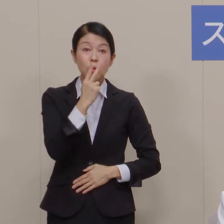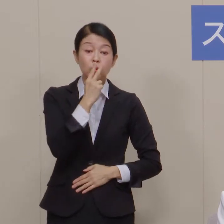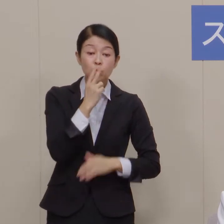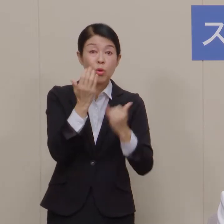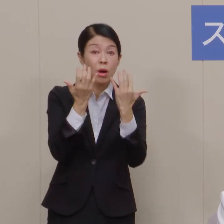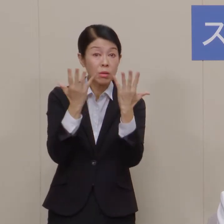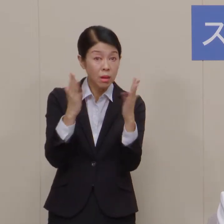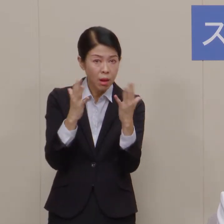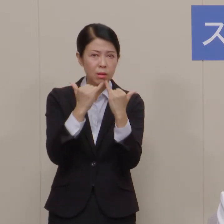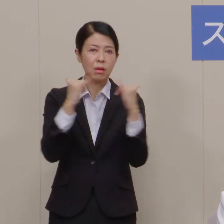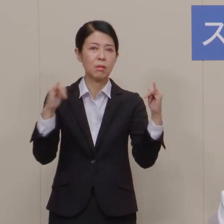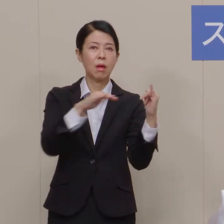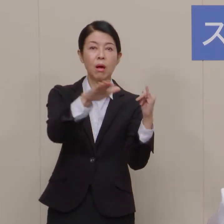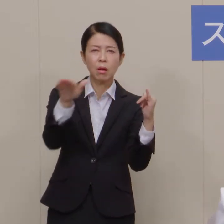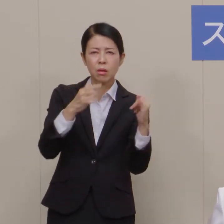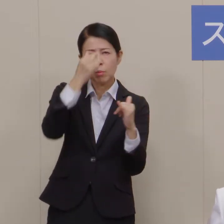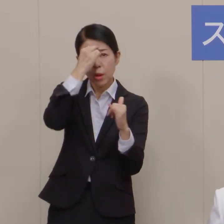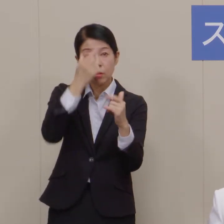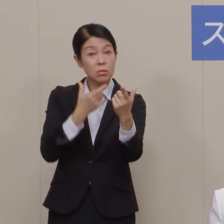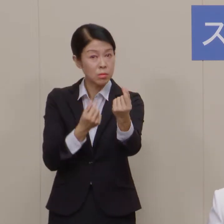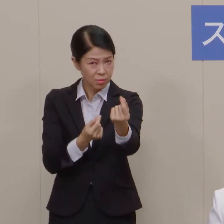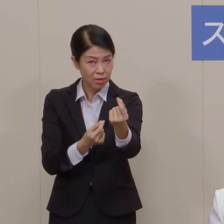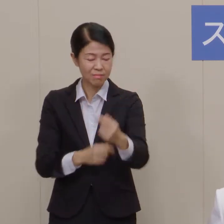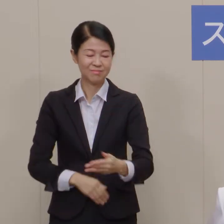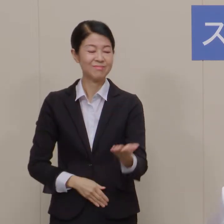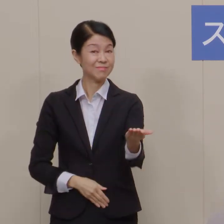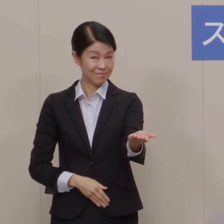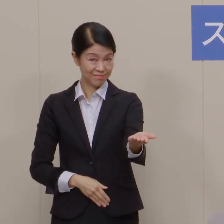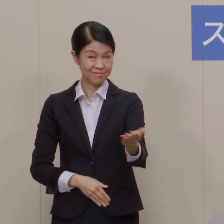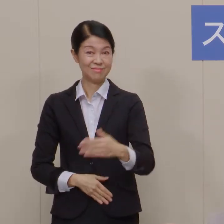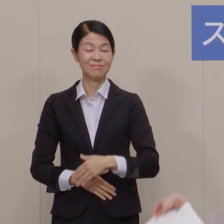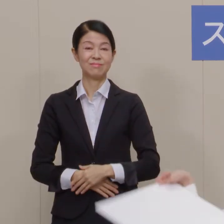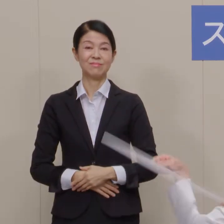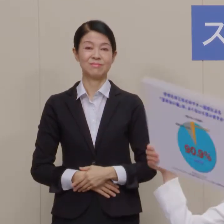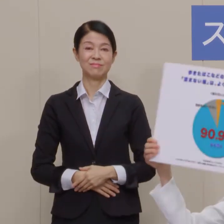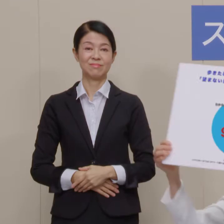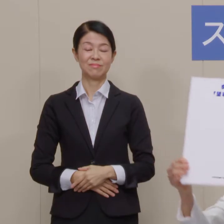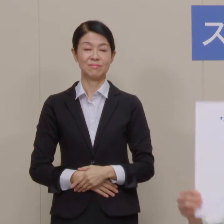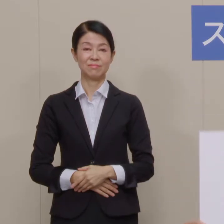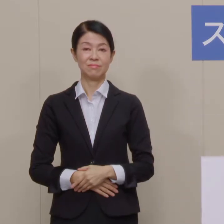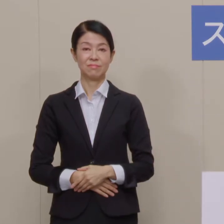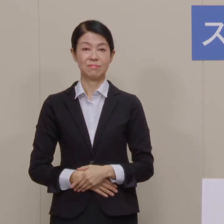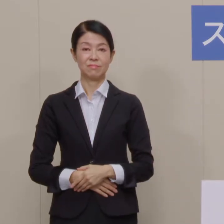ると迷惑ですよね。こちらをご覧ください。